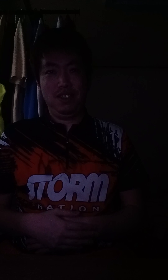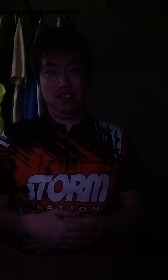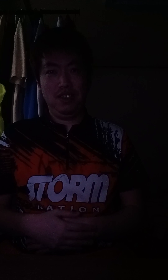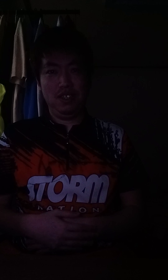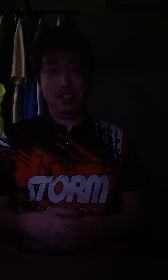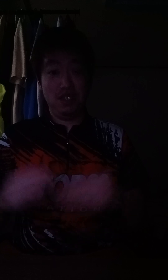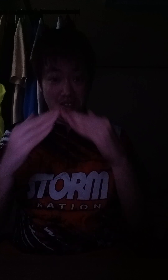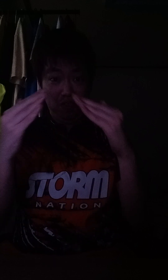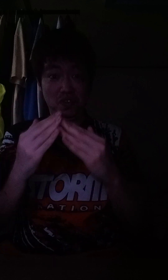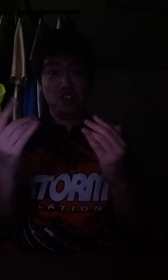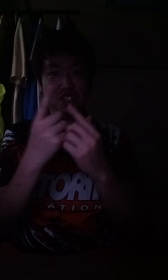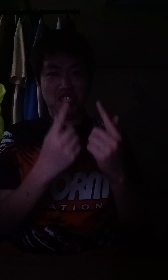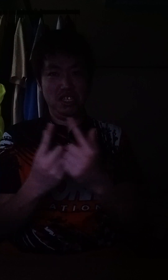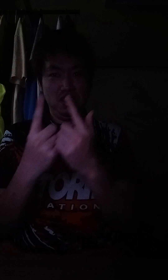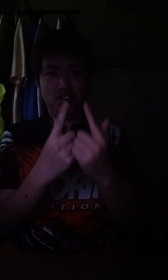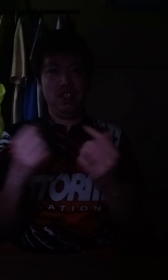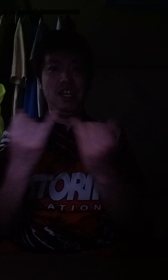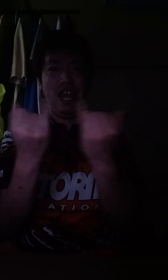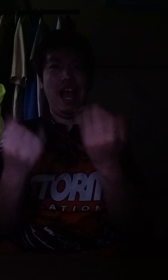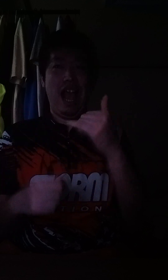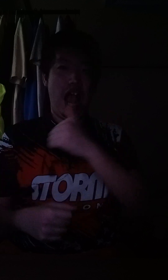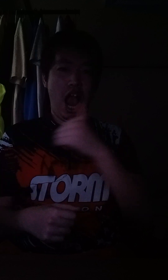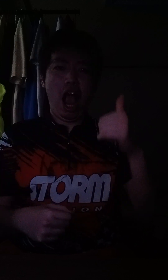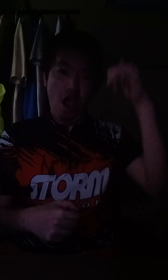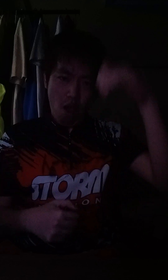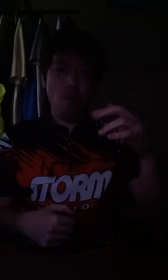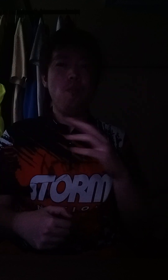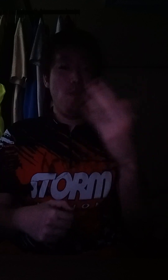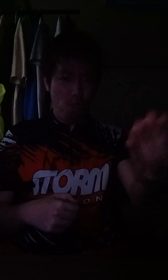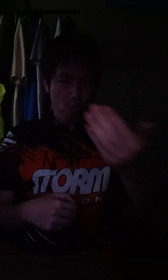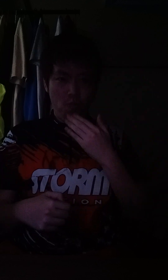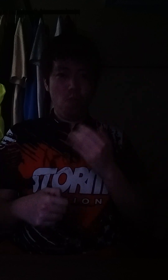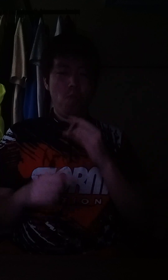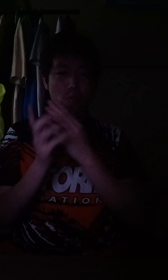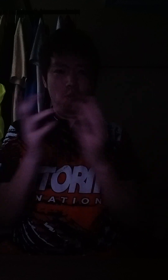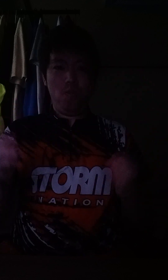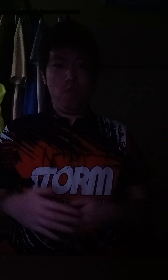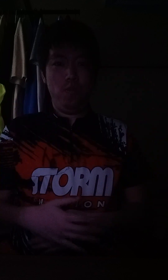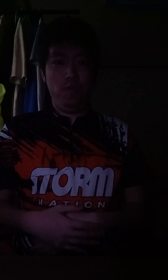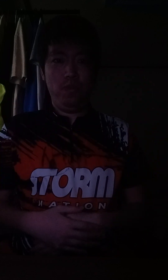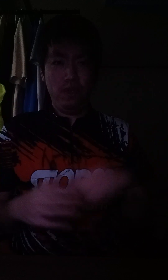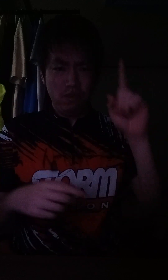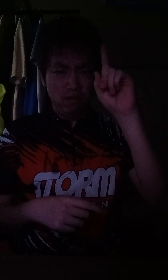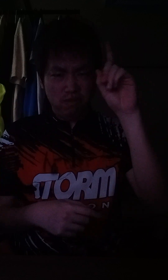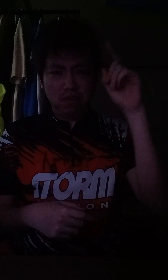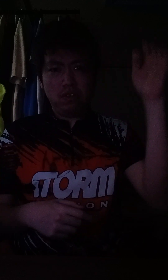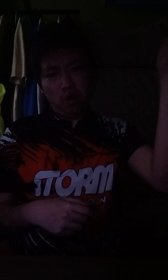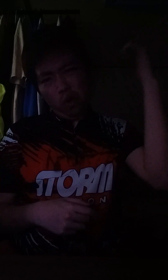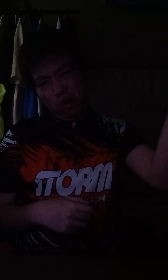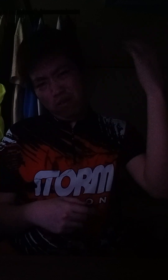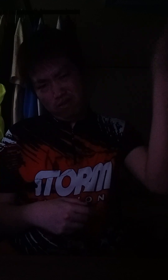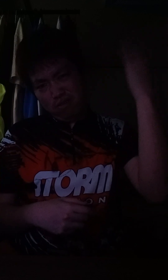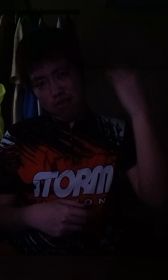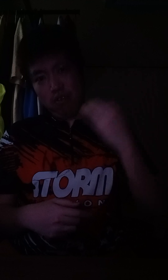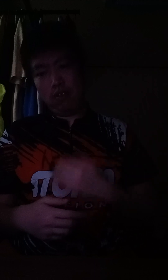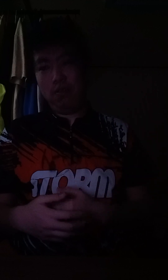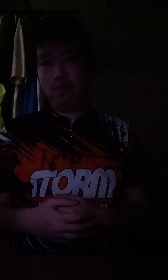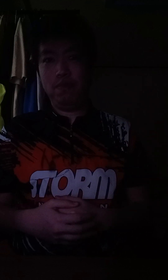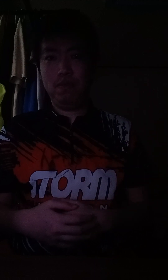집으로 돌아온 승현이를 위해 아빠가 깜짝 선물을 준비했습니다. 엄마 두꺼봐요 얼어. 아니 지금은 조금 날씨가 밝아서.